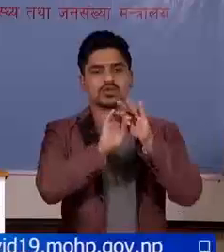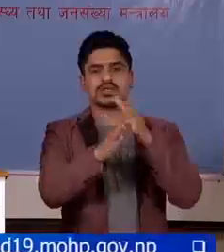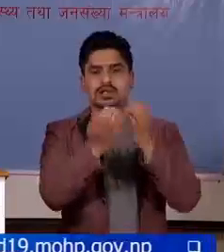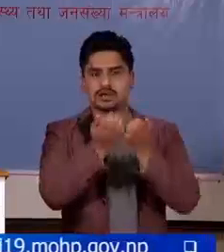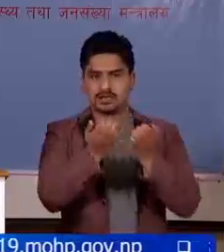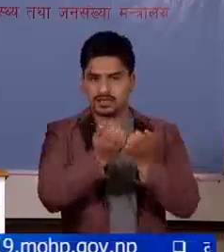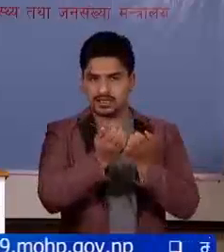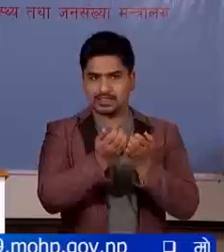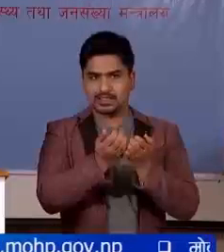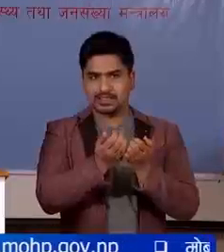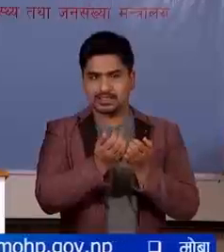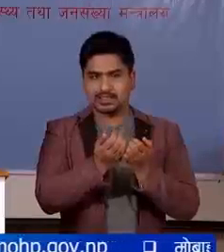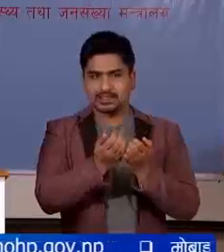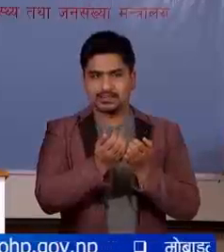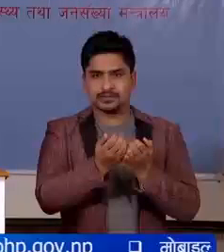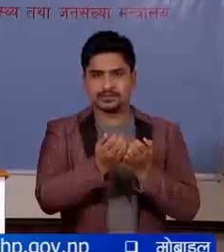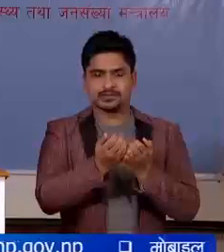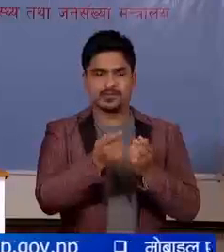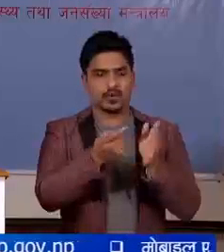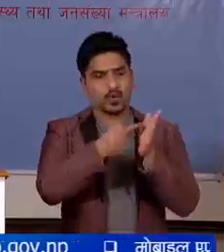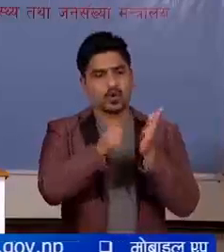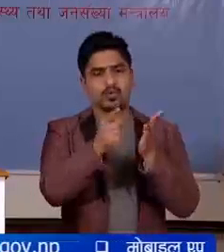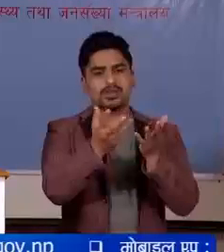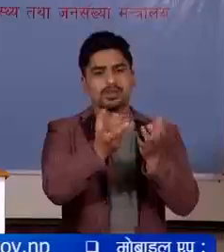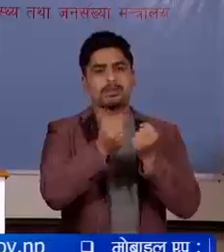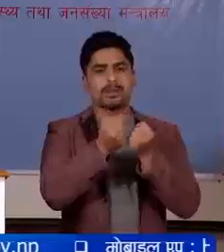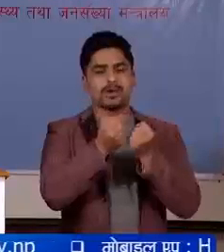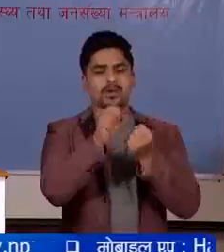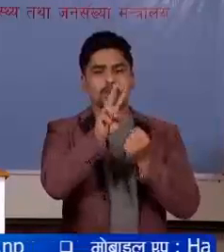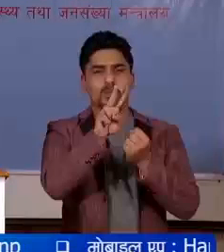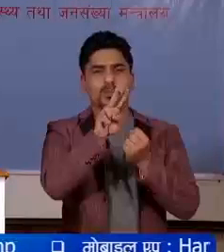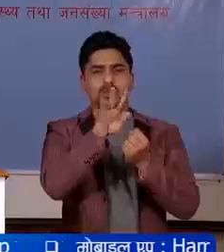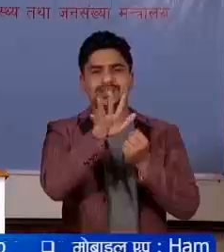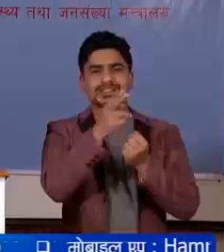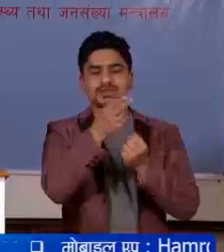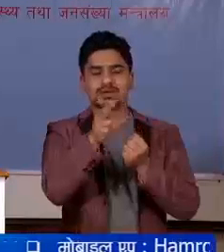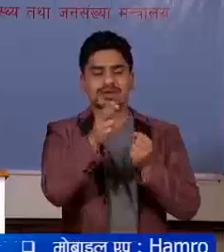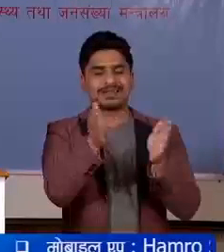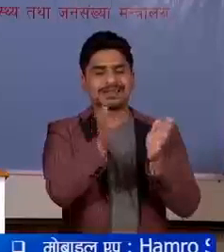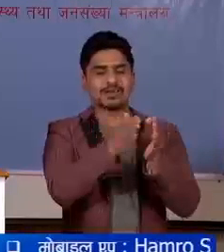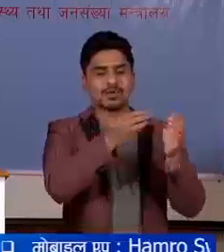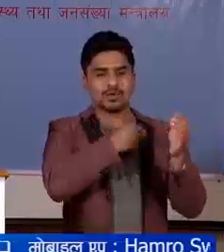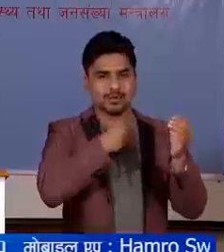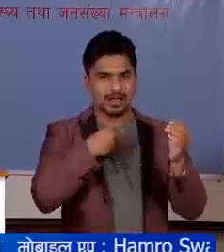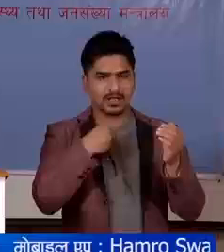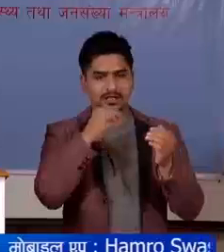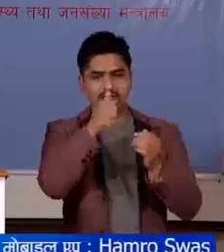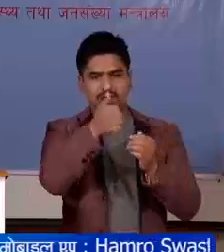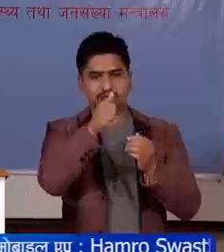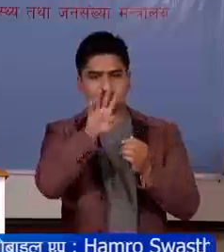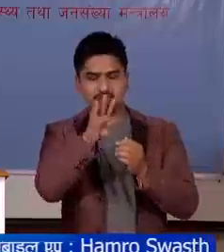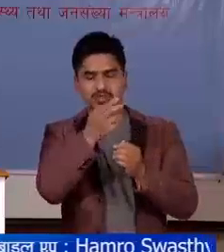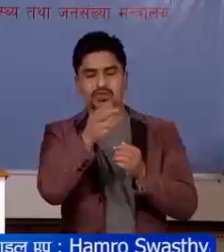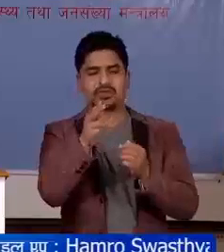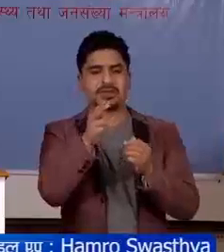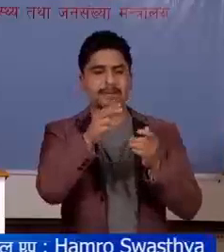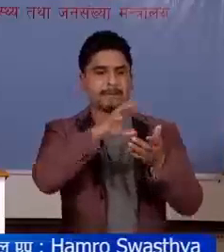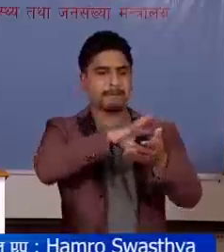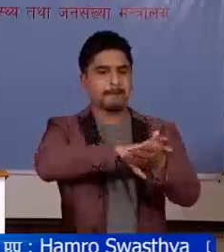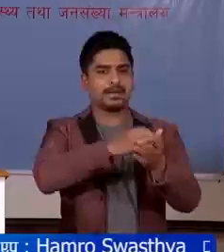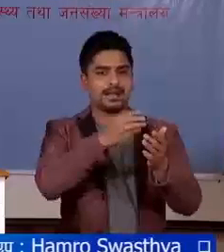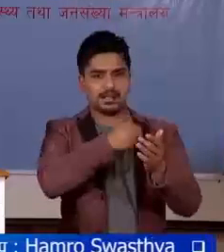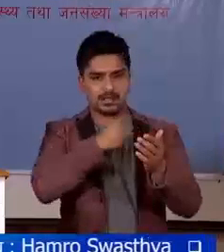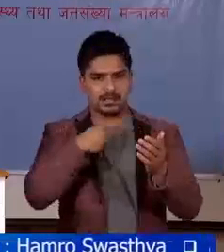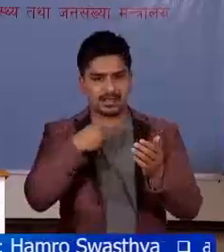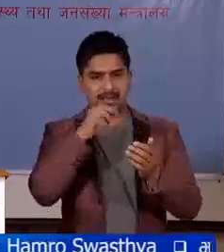अनुमति पाउनु भाहका 25 ओटा हवब अस्पताल, 64 ओटा प्रादेशिक अस्पताल रव